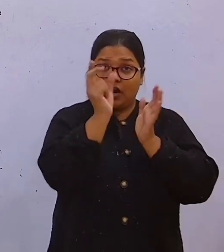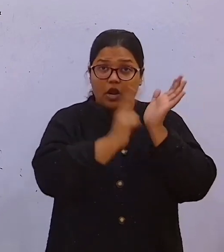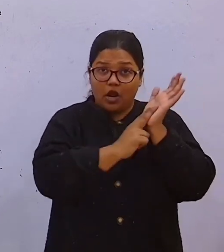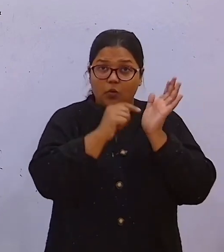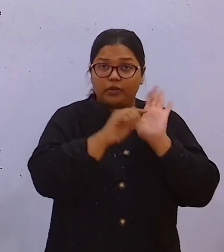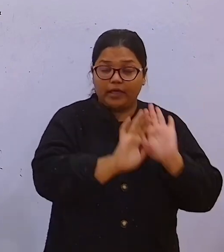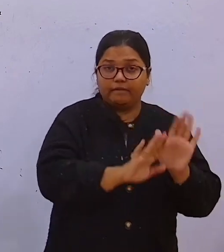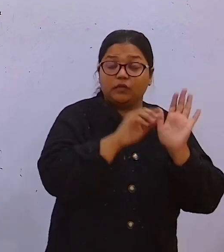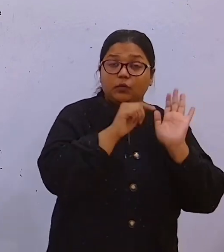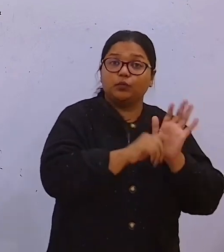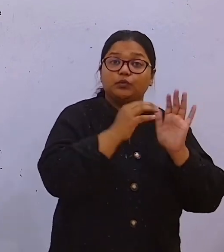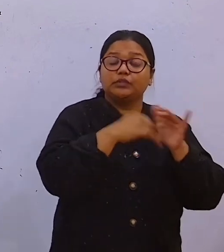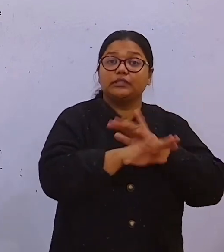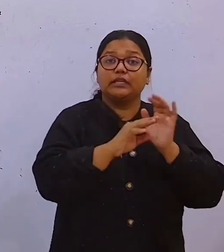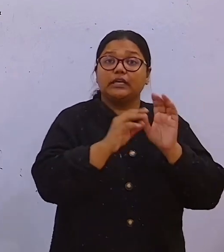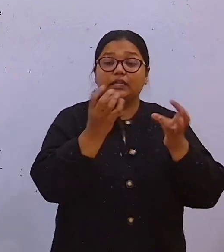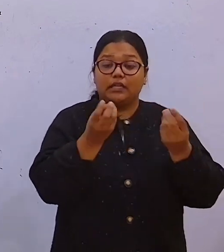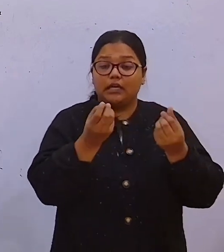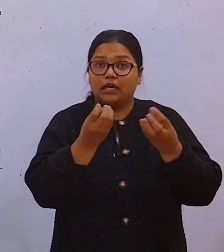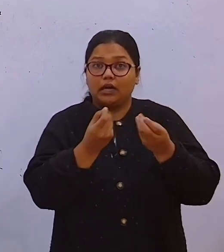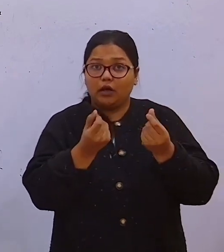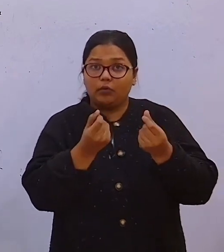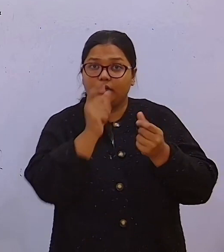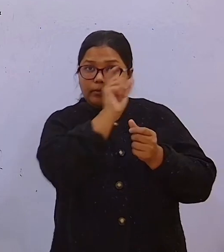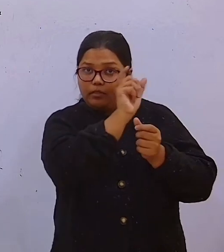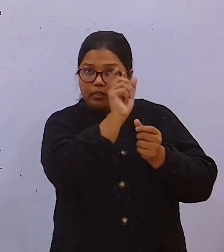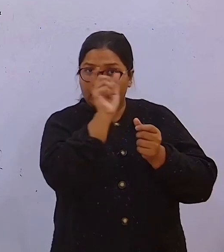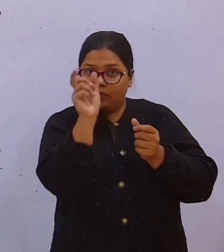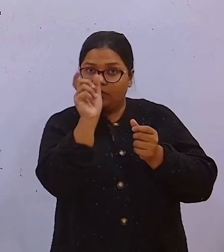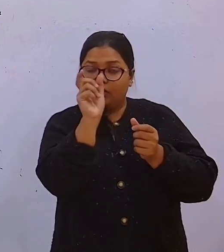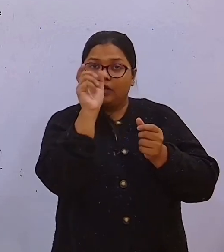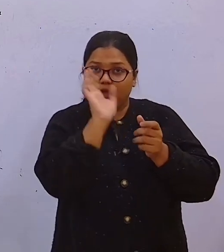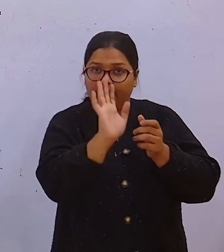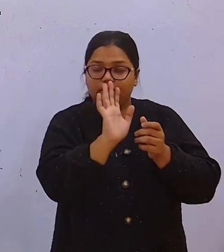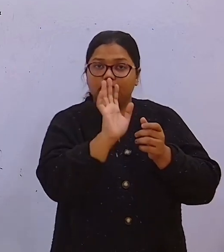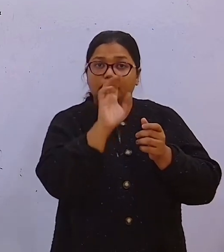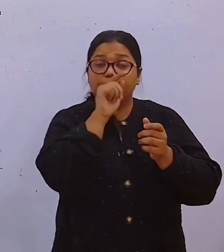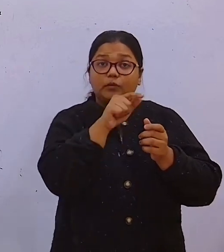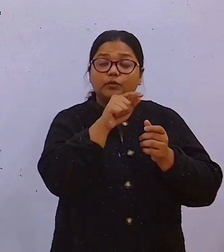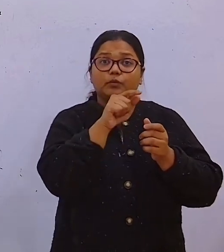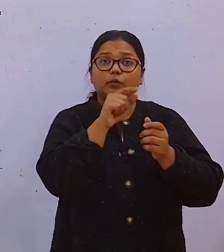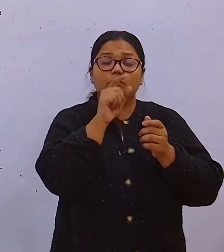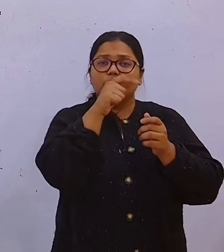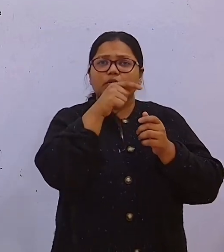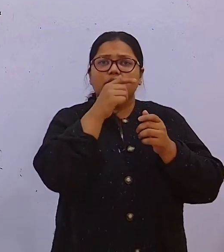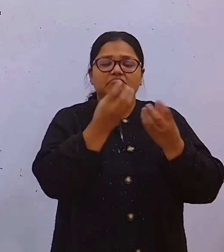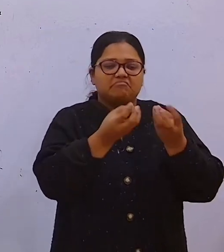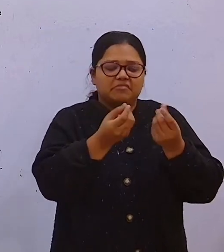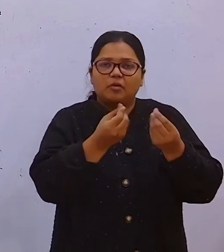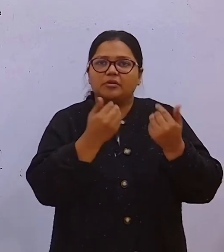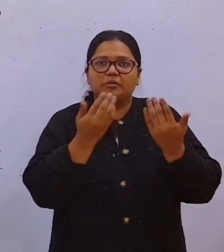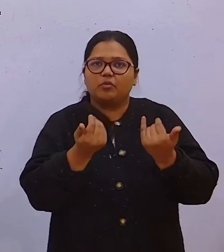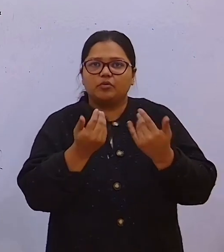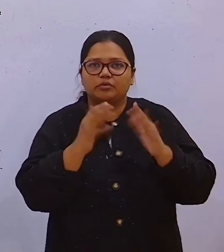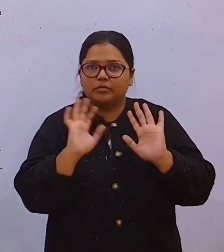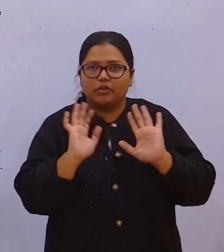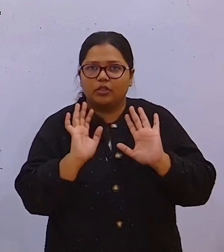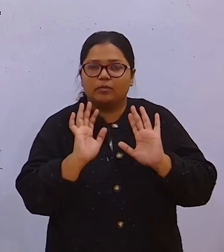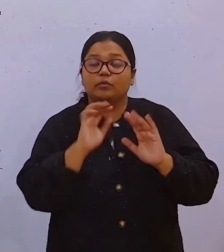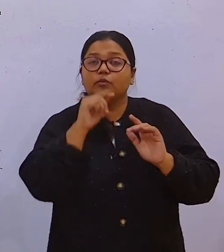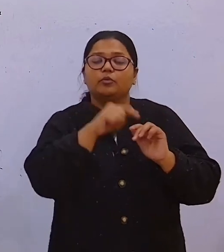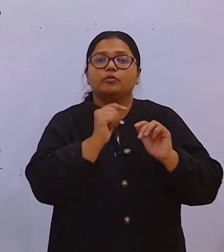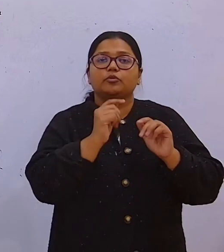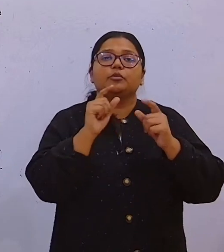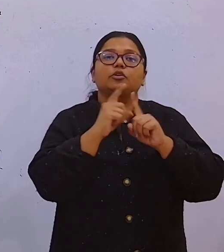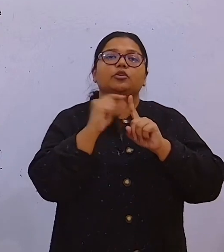अ लॉफ ऑफ, अ पीस ऑफ, अ लॉफ ऑफ, अ पीस ऑफ,